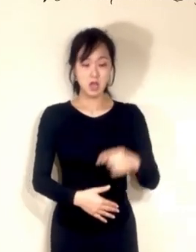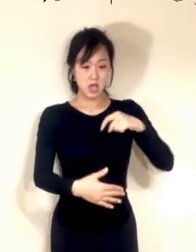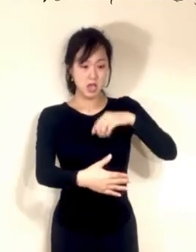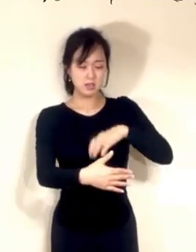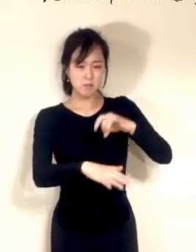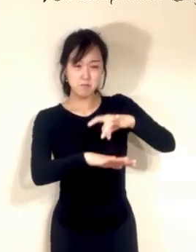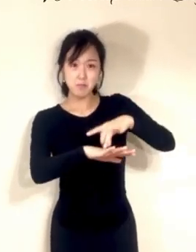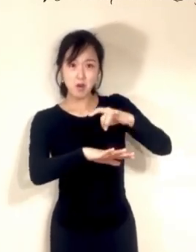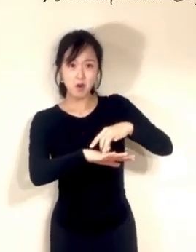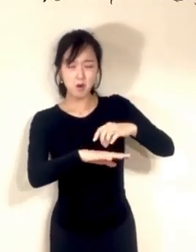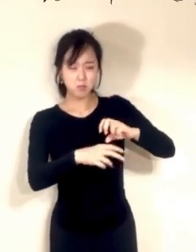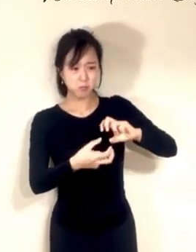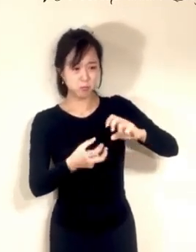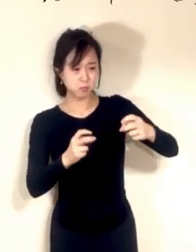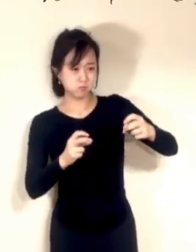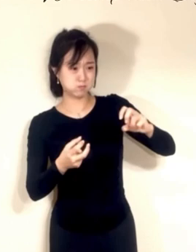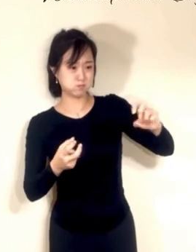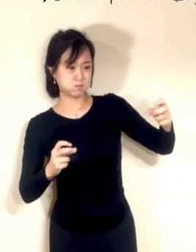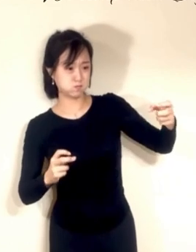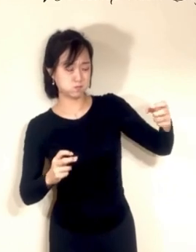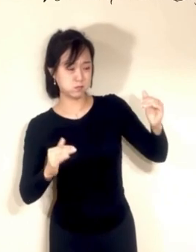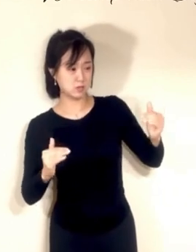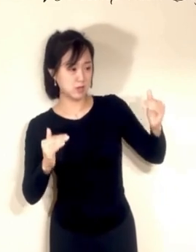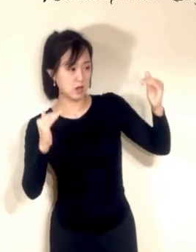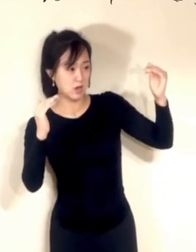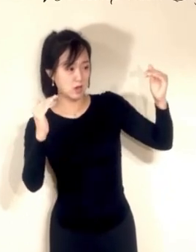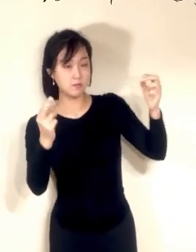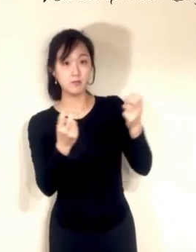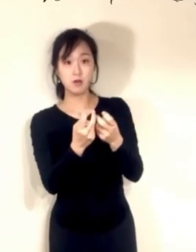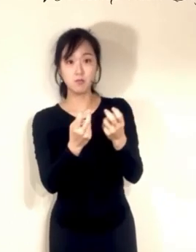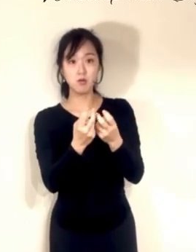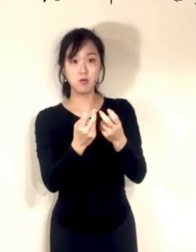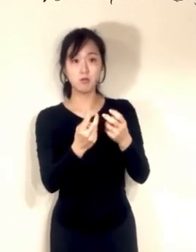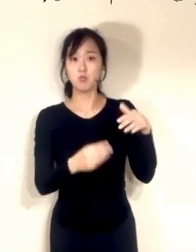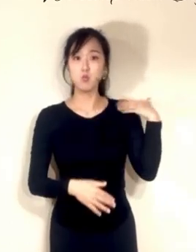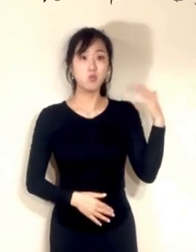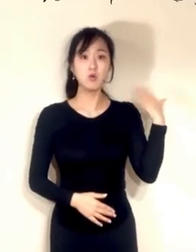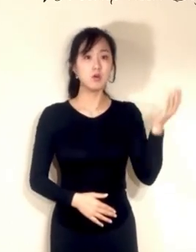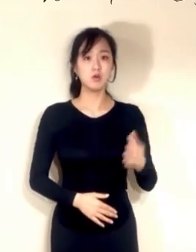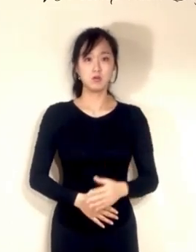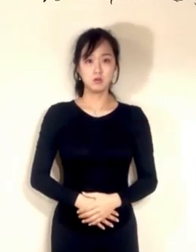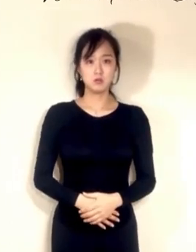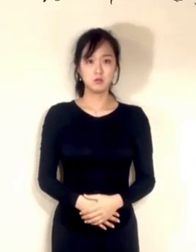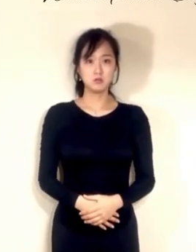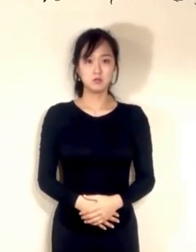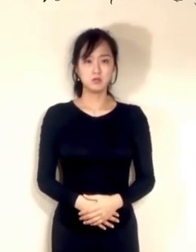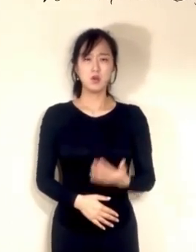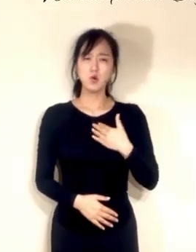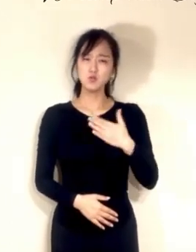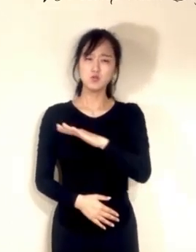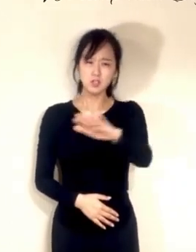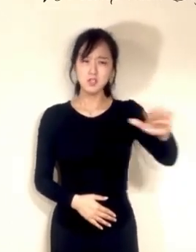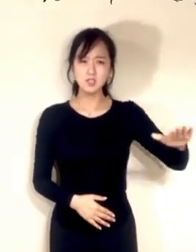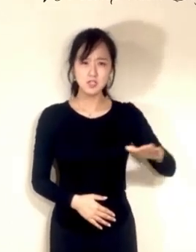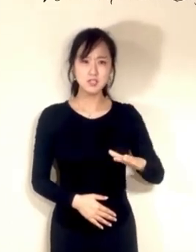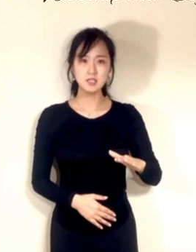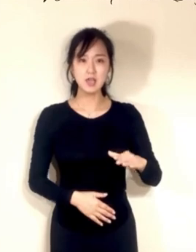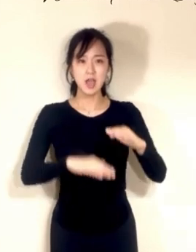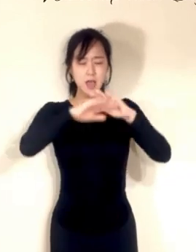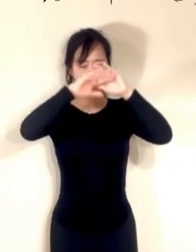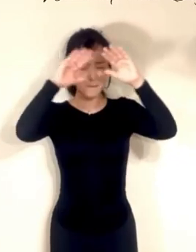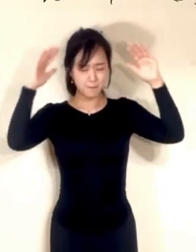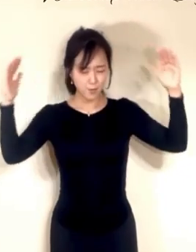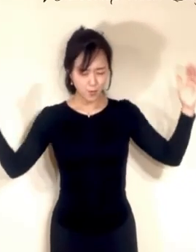모릅니다. 어떻게 이 뼈가 자라는지 아무것도 모릅니다. 궁극적으로